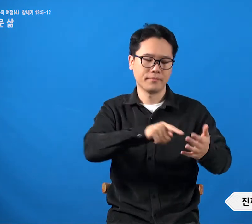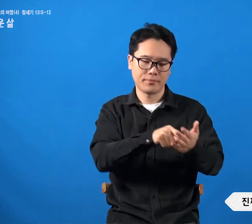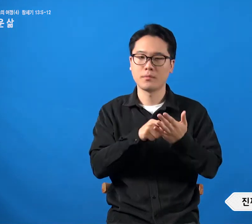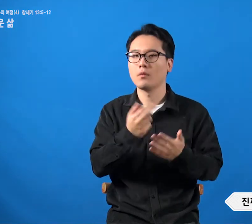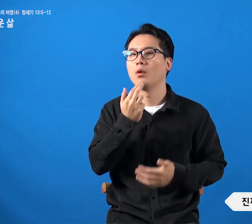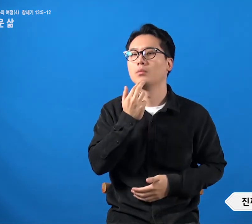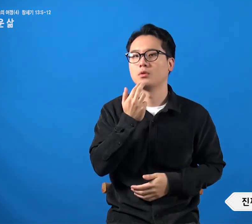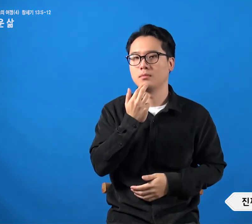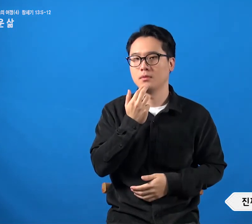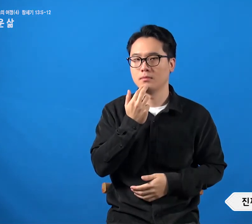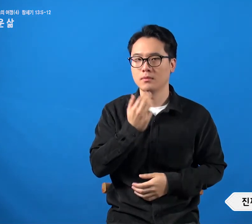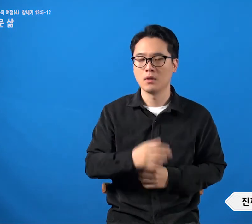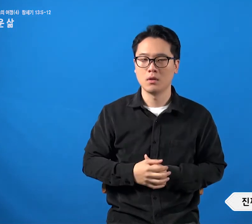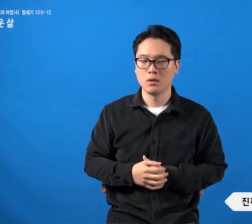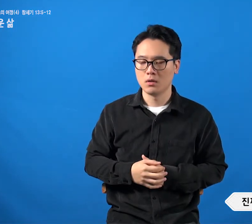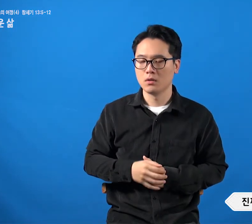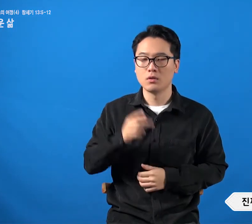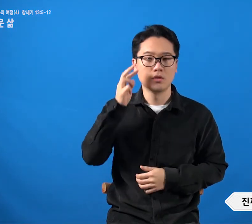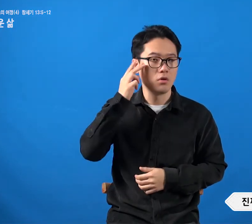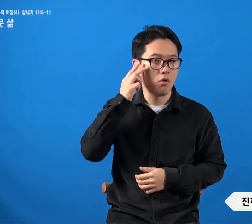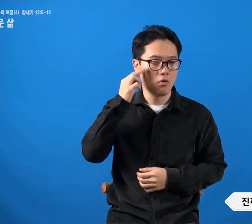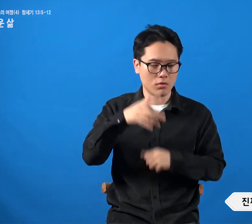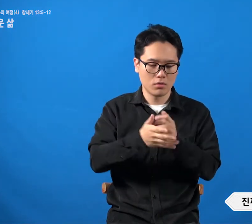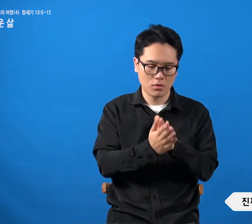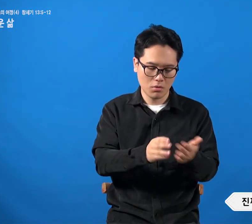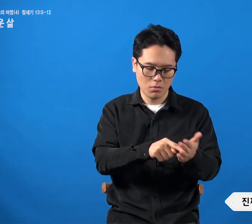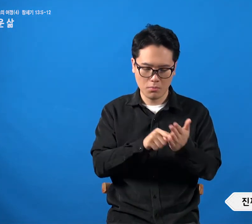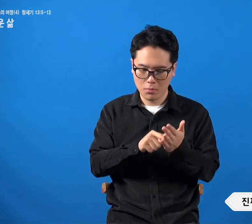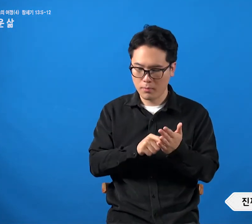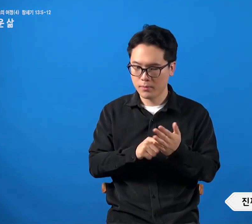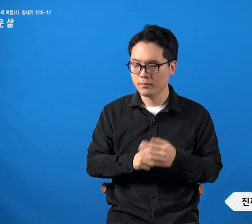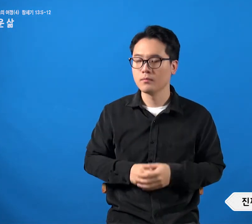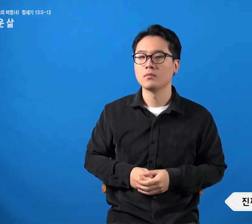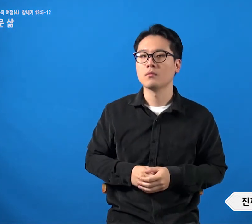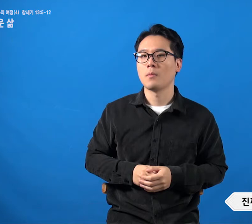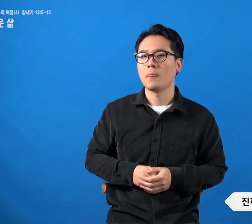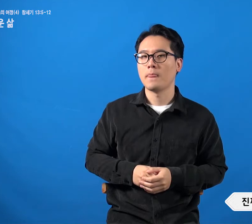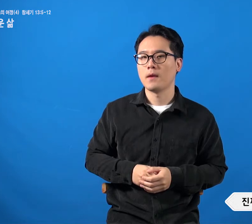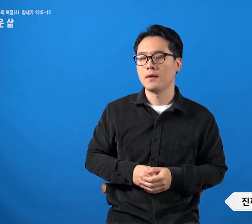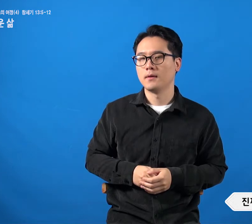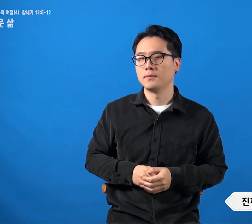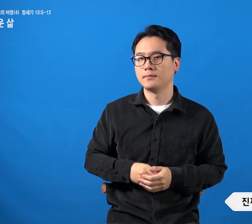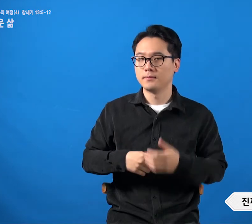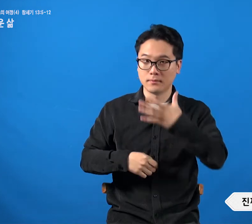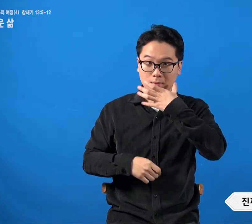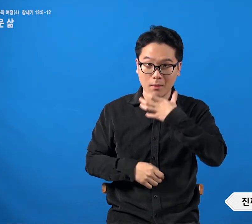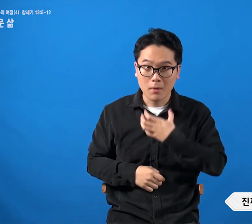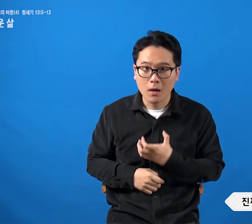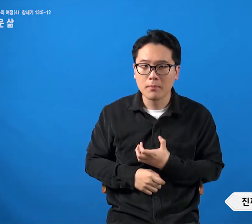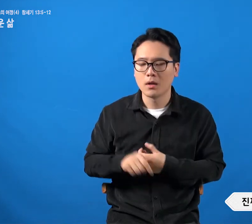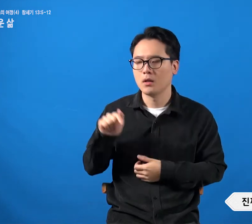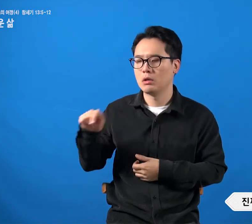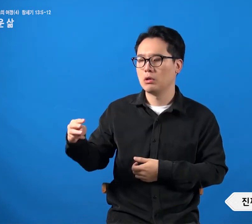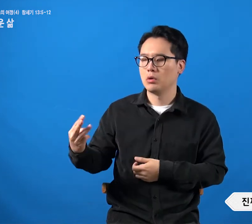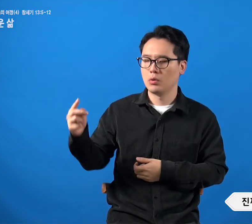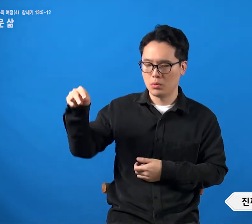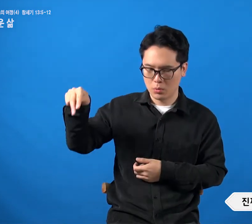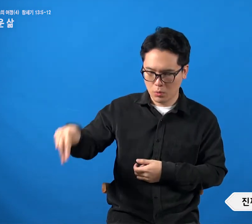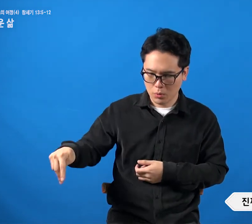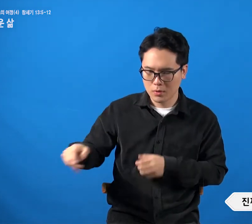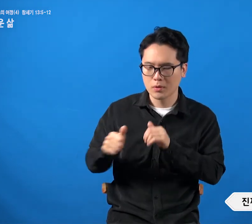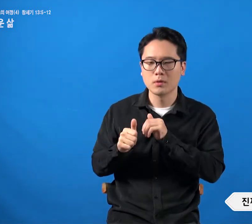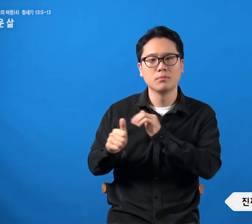영어 성경에 보면 이렇게 시작합니다. So Abraham said to Lot. so라는 단어가 있습니다.